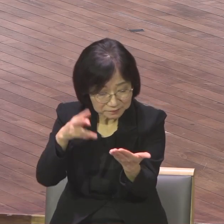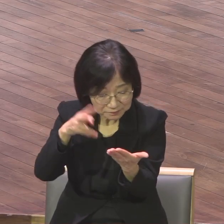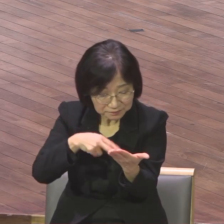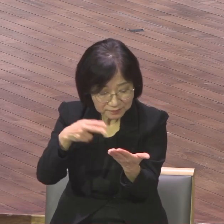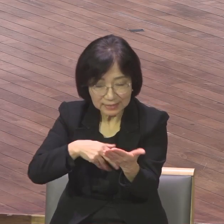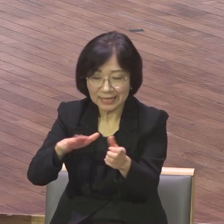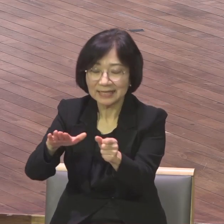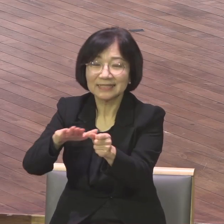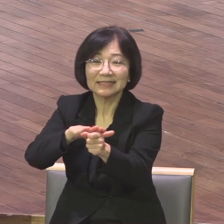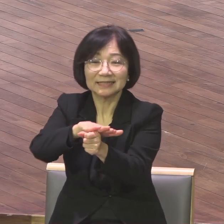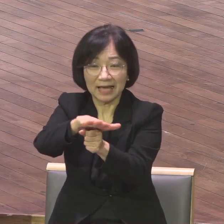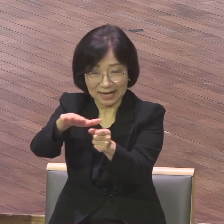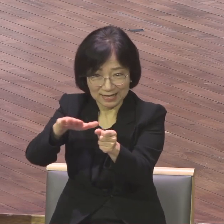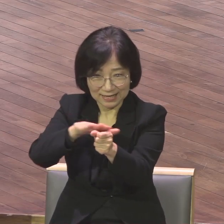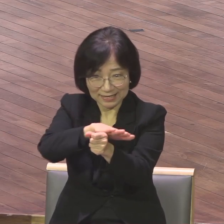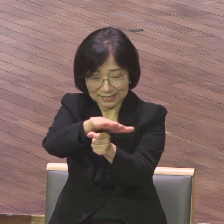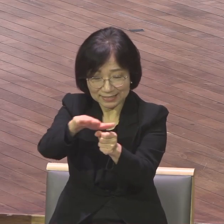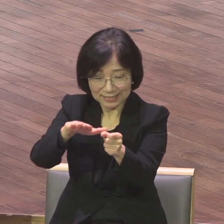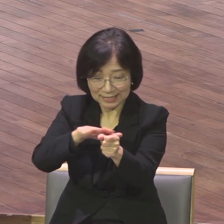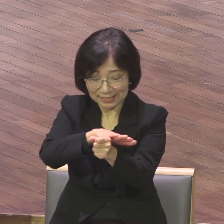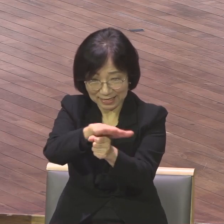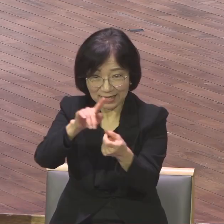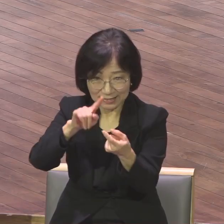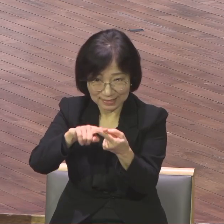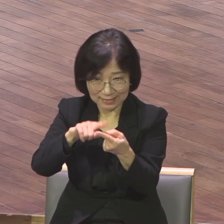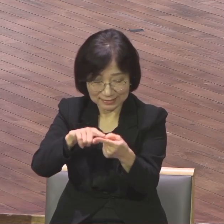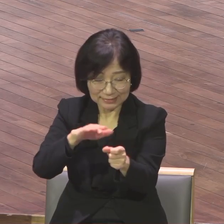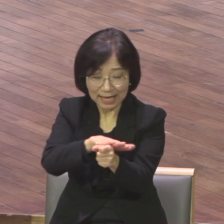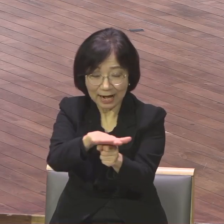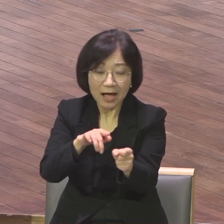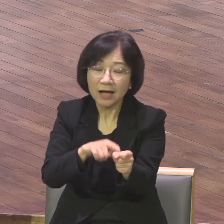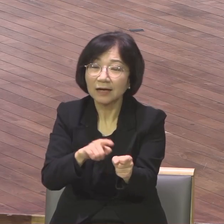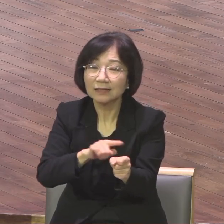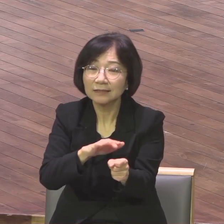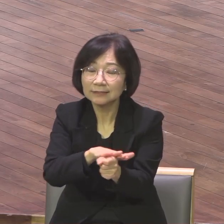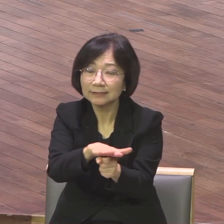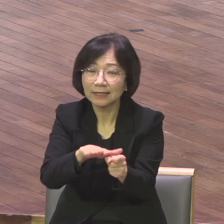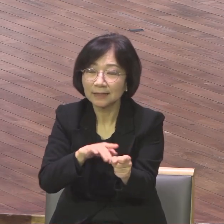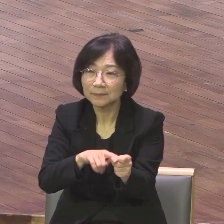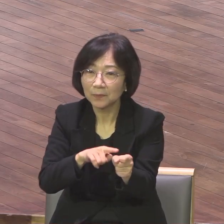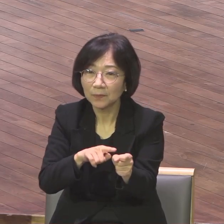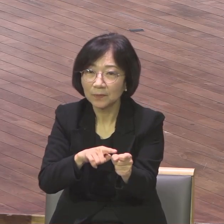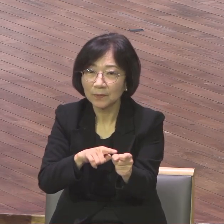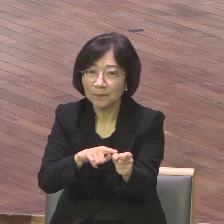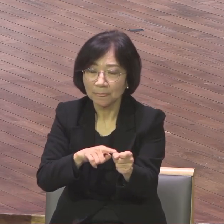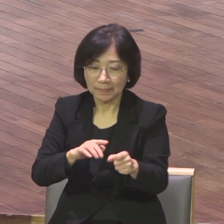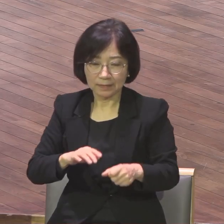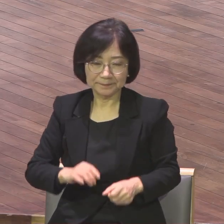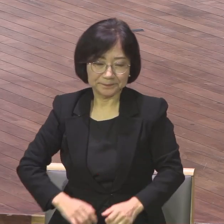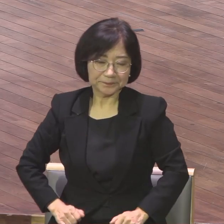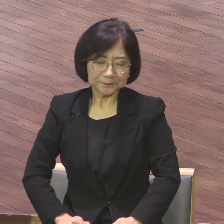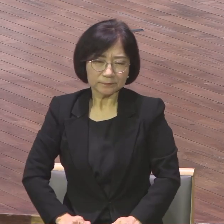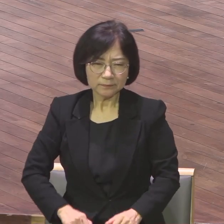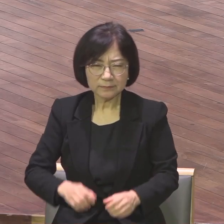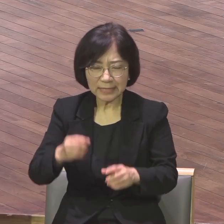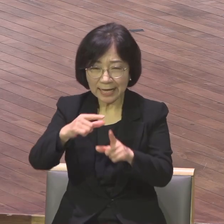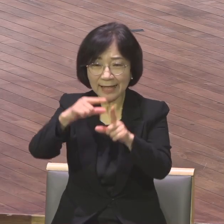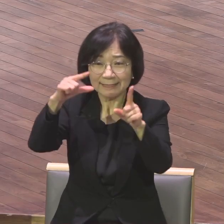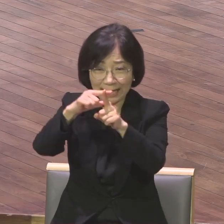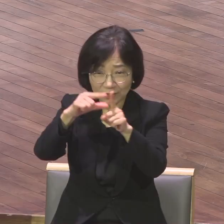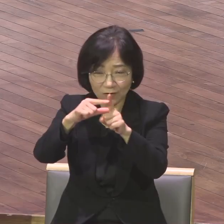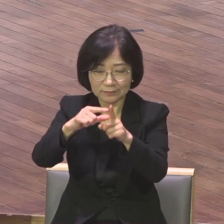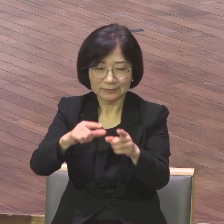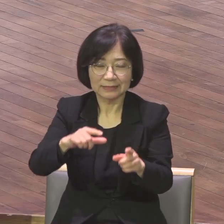있죠. 성경은 사랑을 묘사할 때 주로 성경에서 말하는 사랑은요, 동사로 표현합니다.